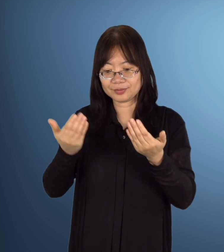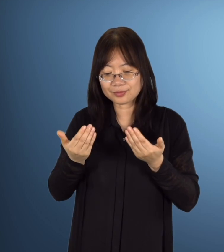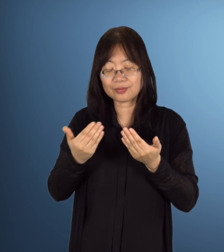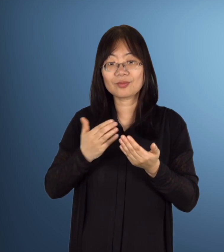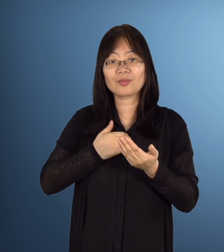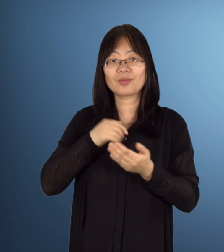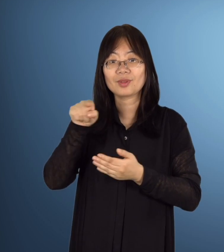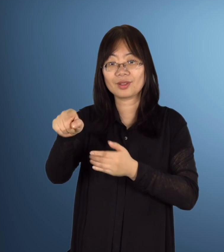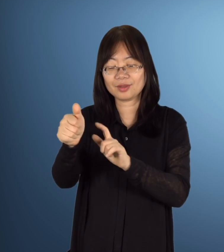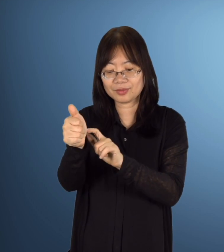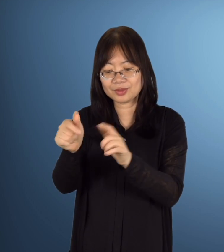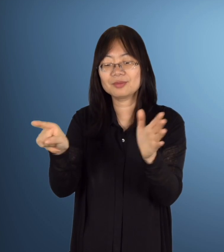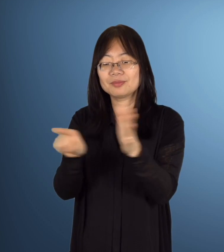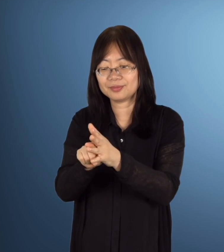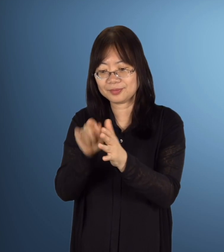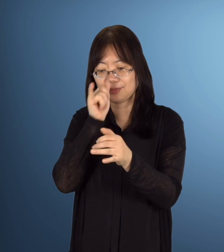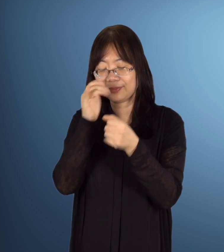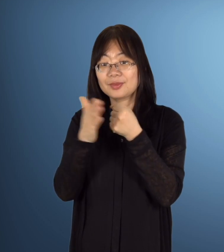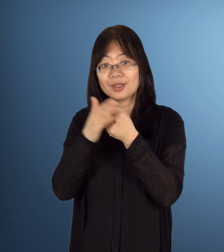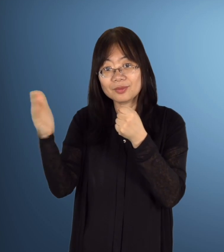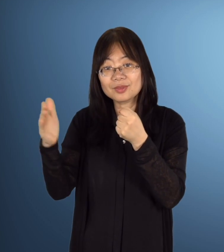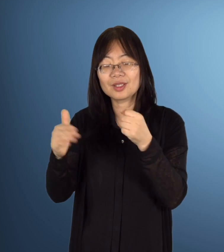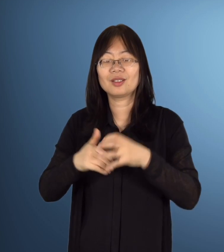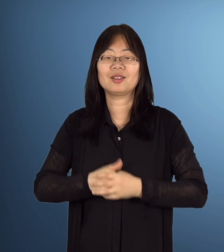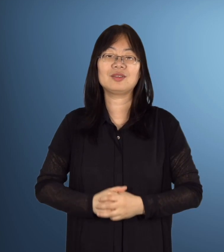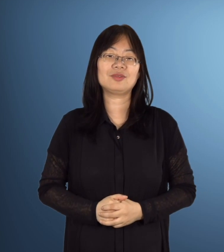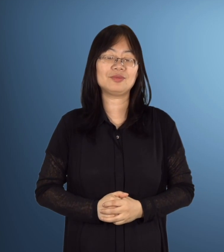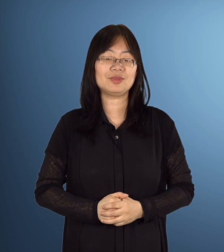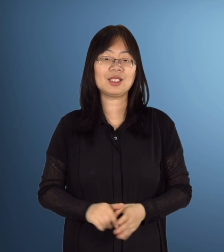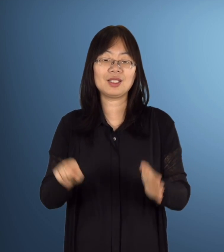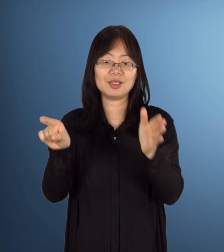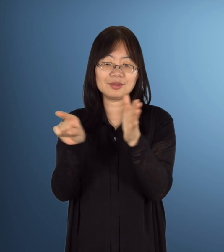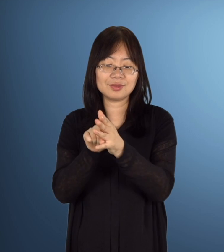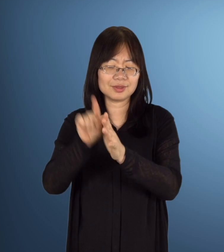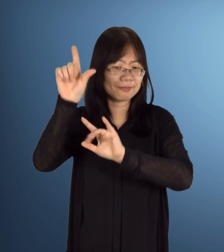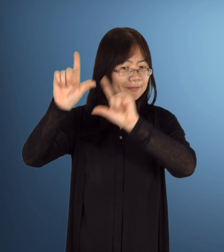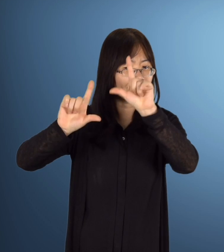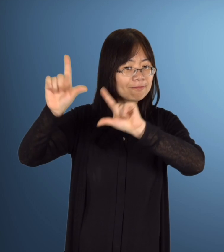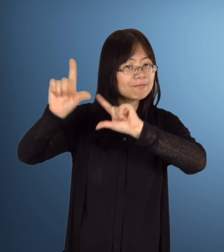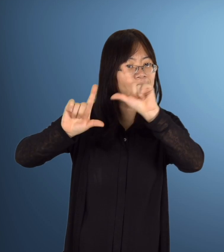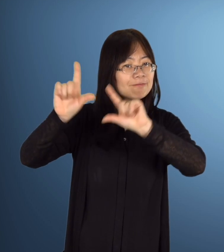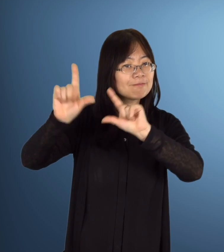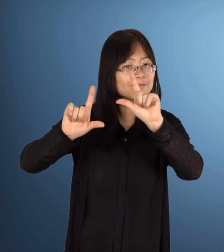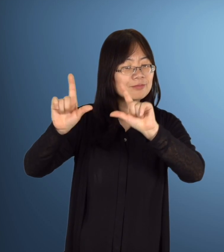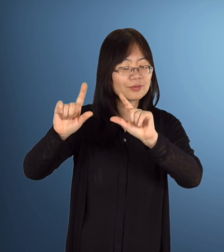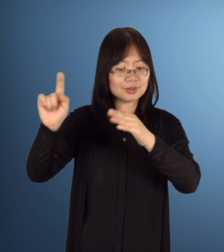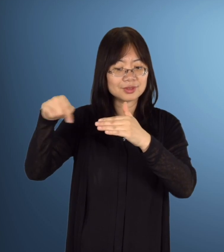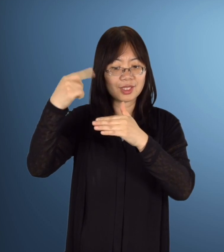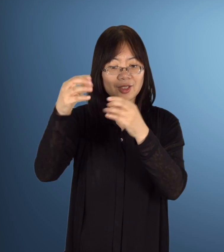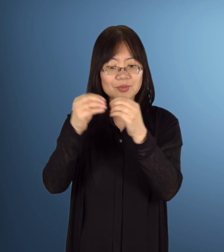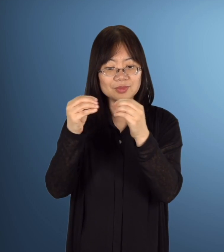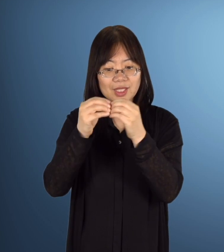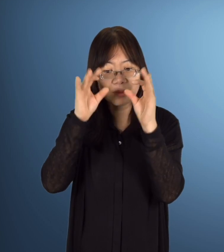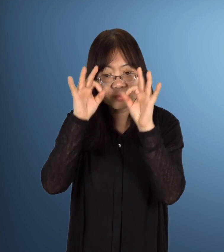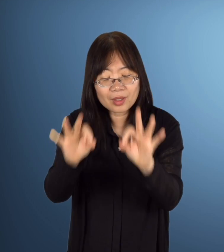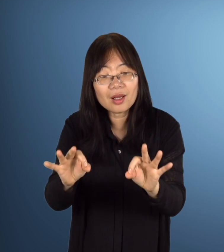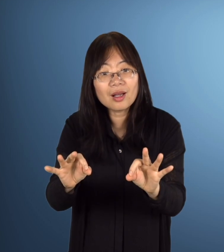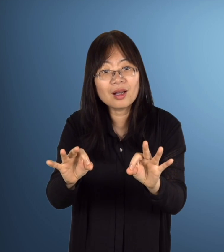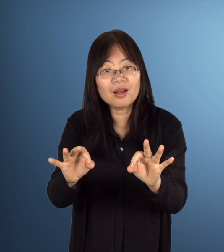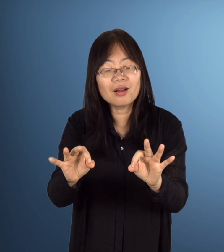그분을 믿는 거예요. 근데 그 믿는 상태를 다음 문장에서